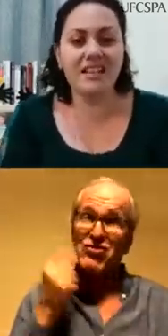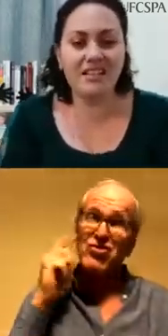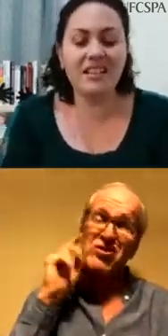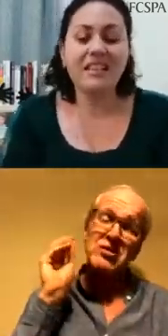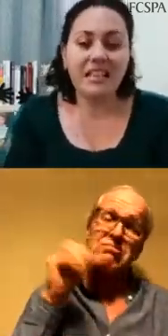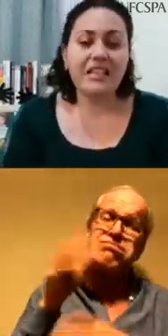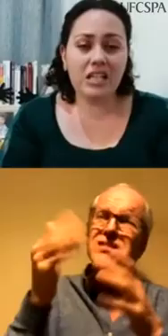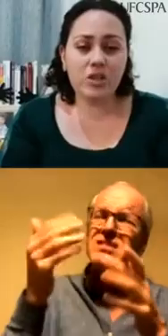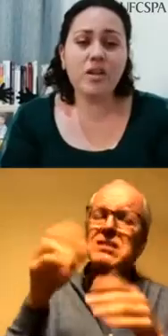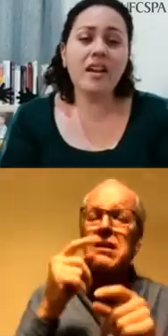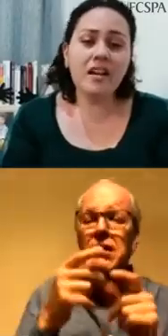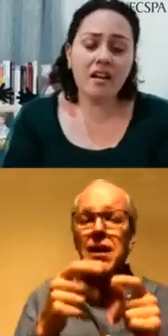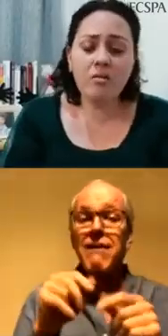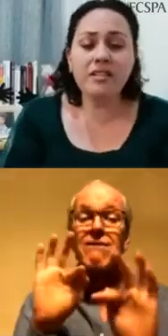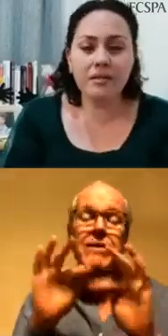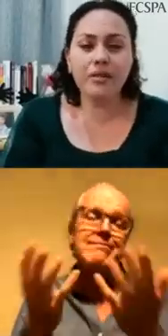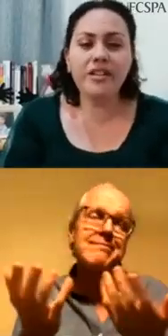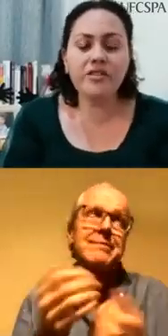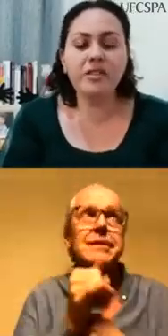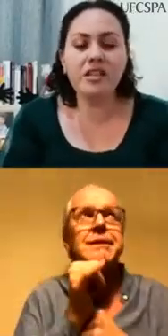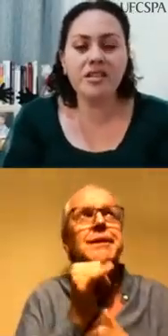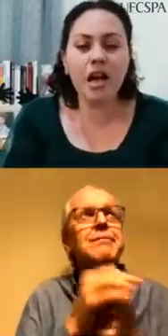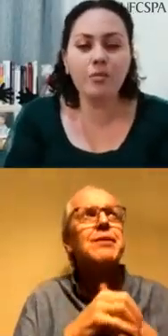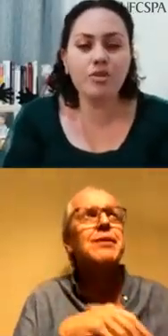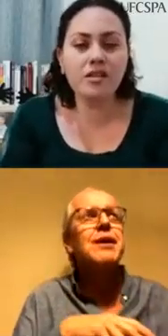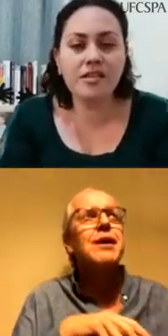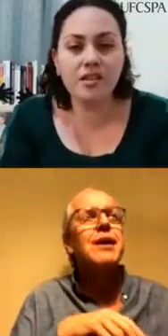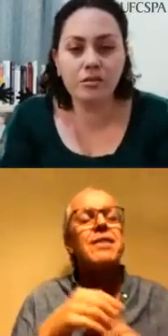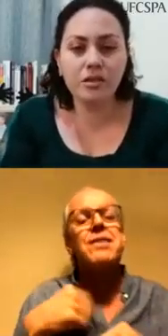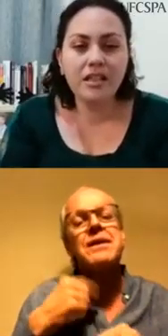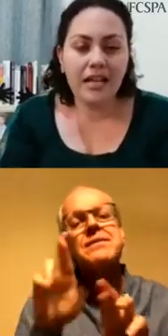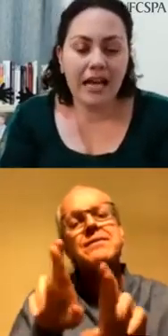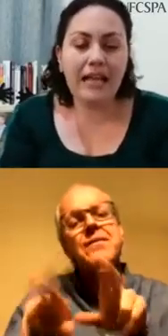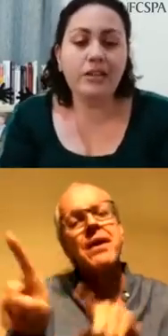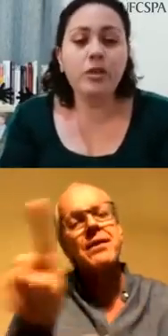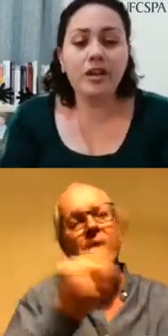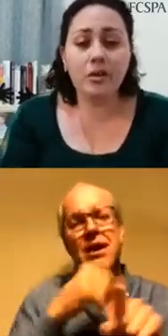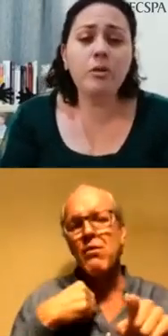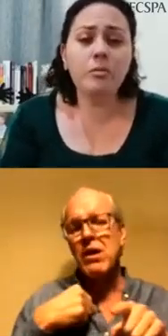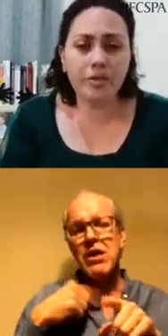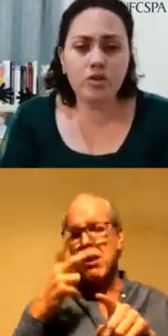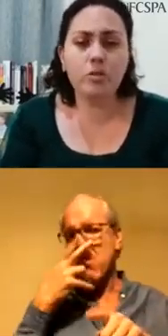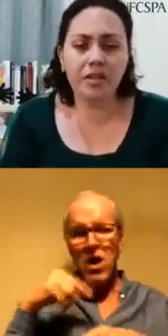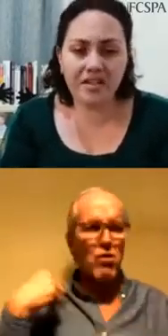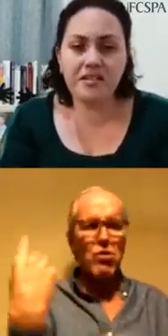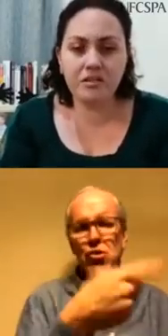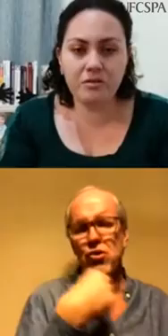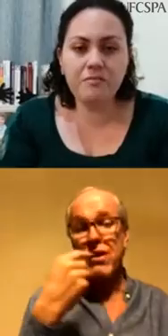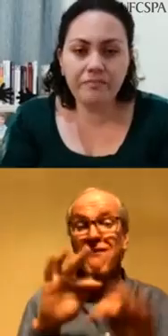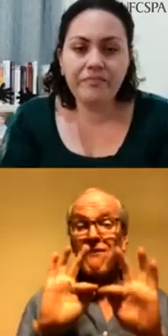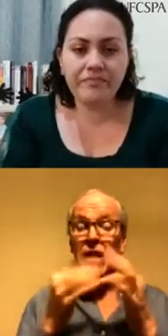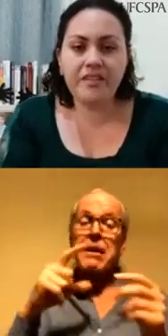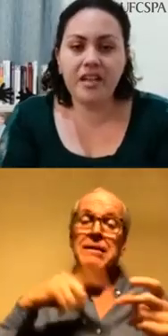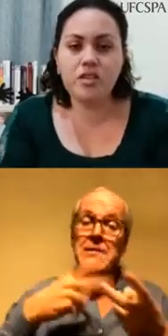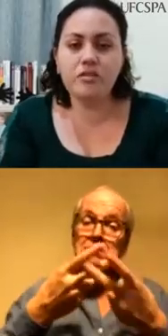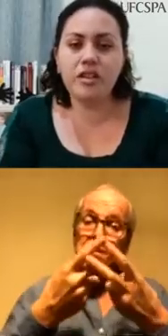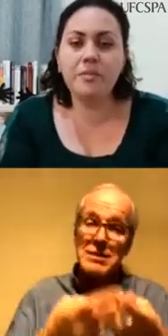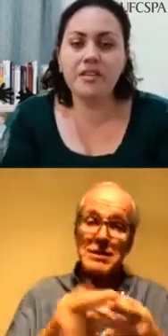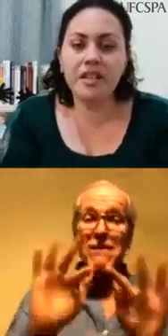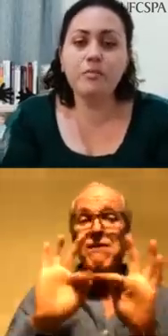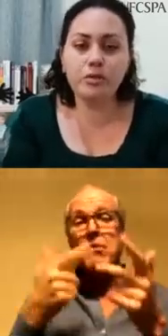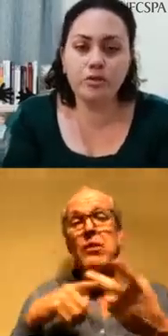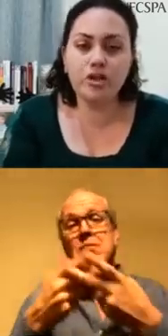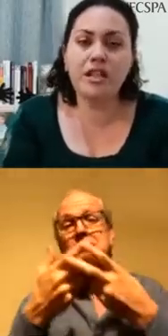de sinais. E isso é real, né? Muitas famílias acabam utilizando a língua oral como meio de comunicação, né? Isso